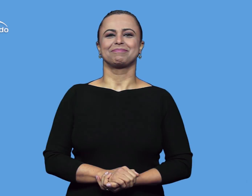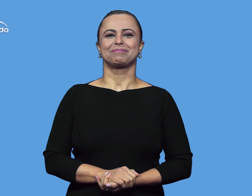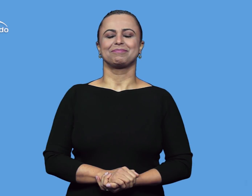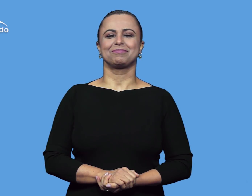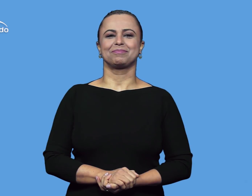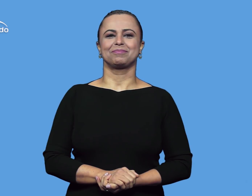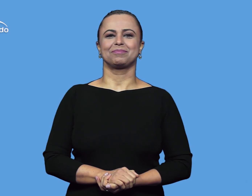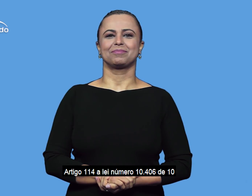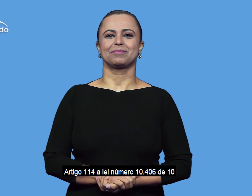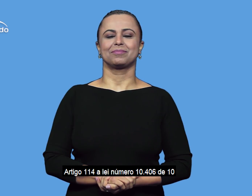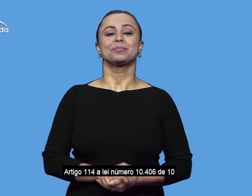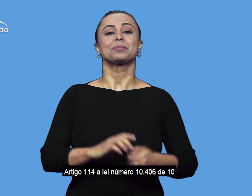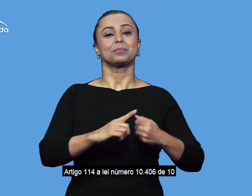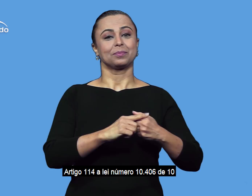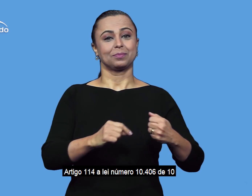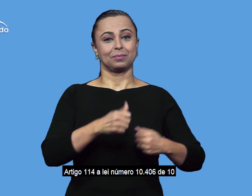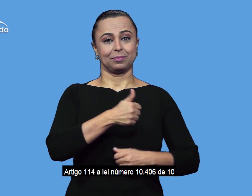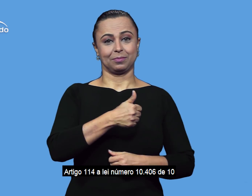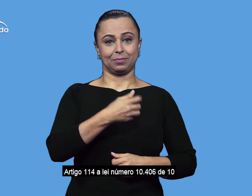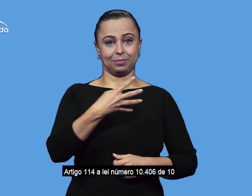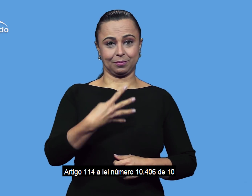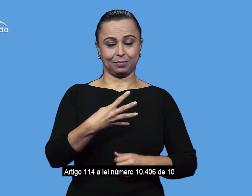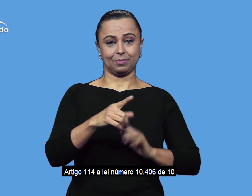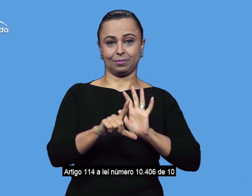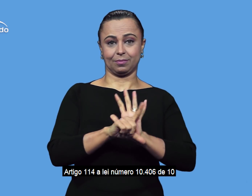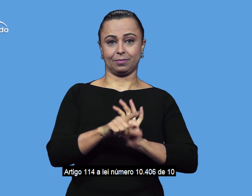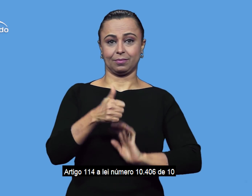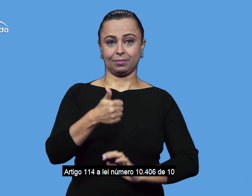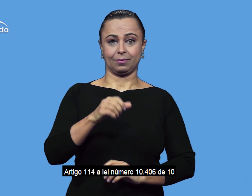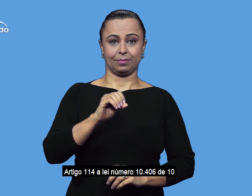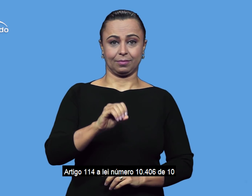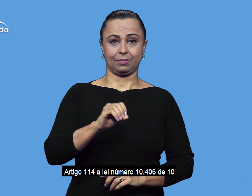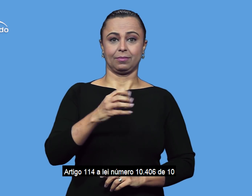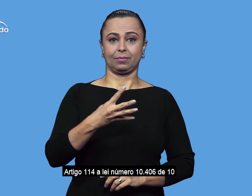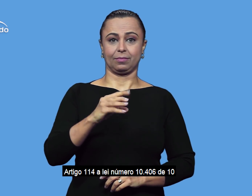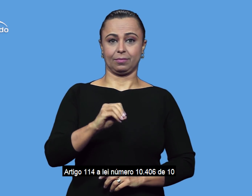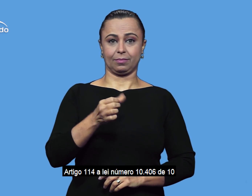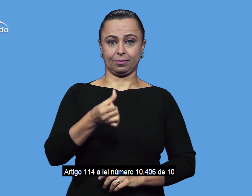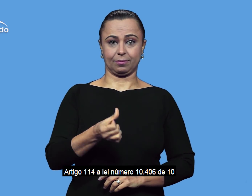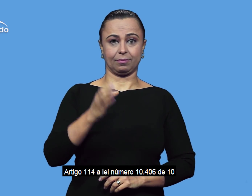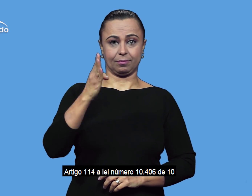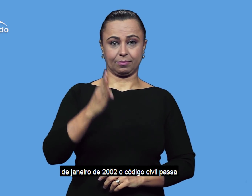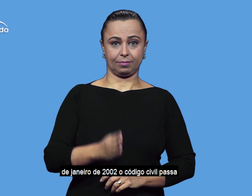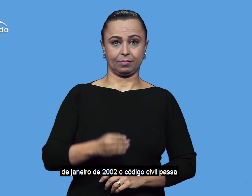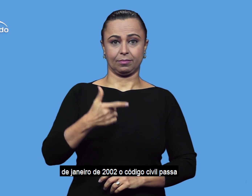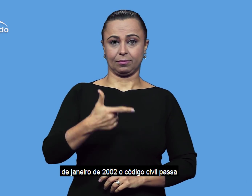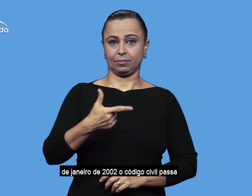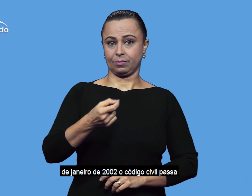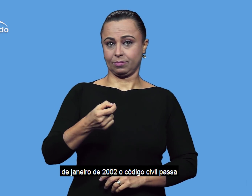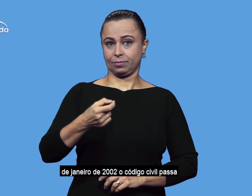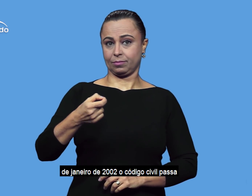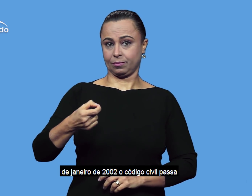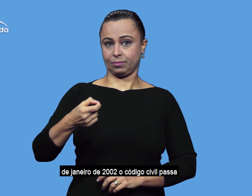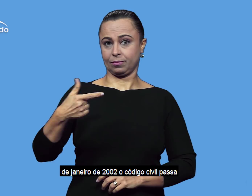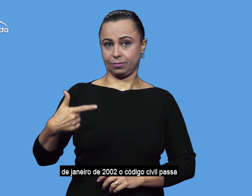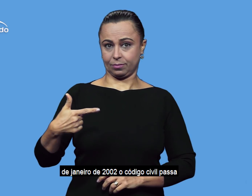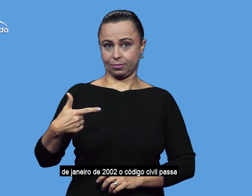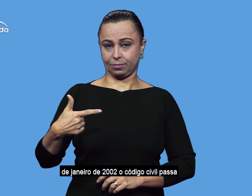o artigo 114 a lei número 10.406 de 10 de janeiro de 2002 o